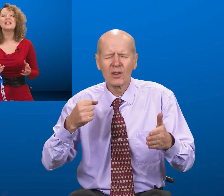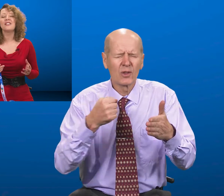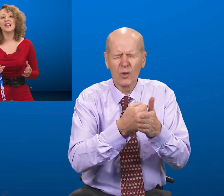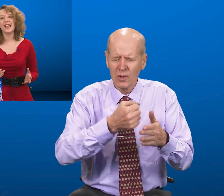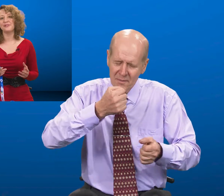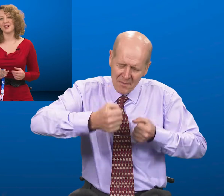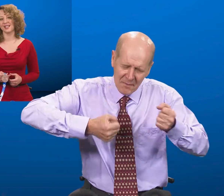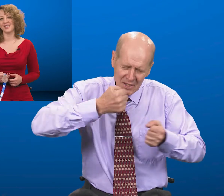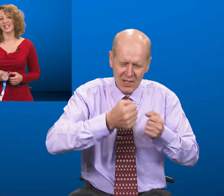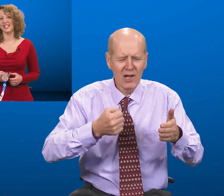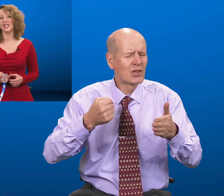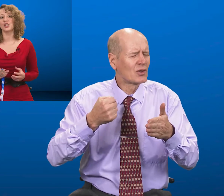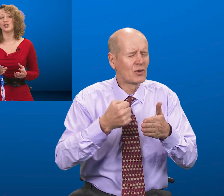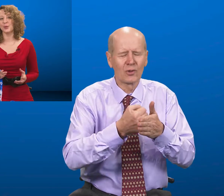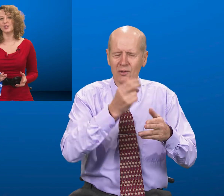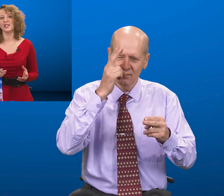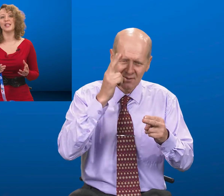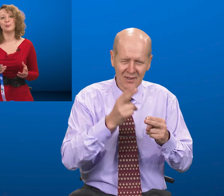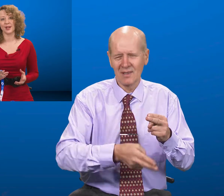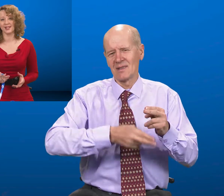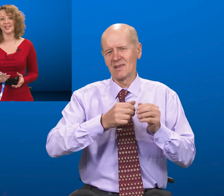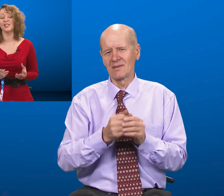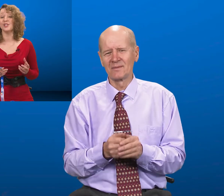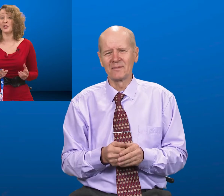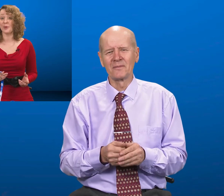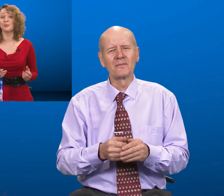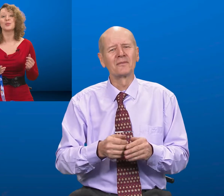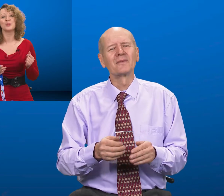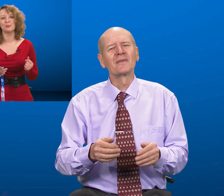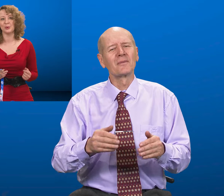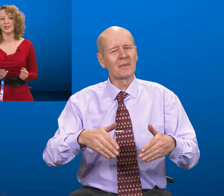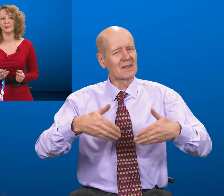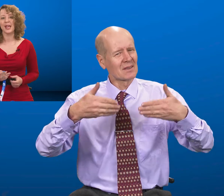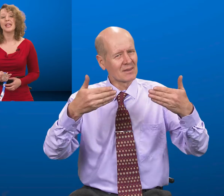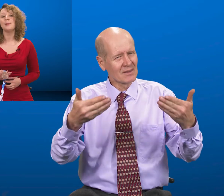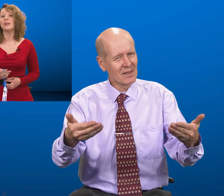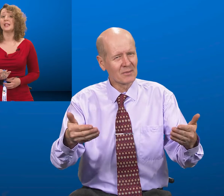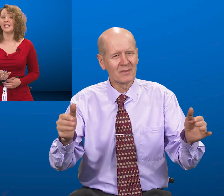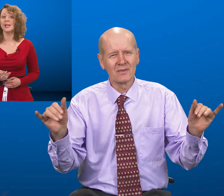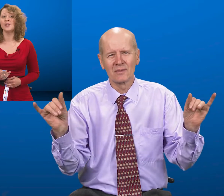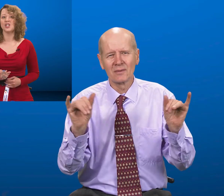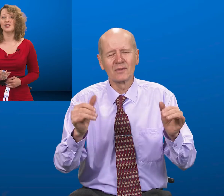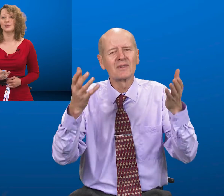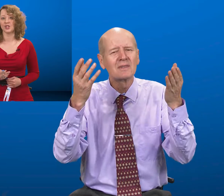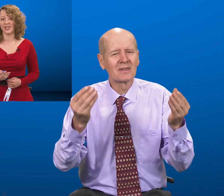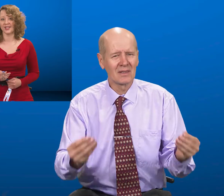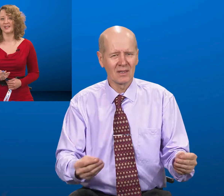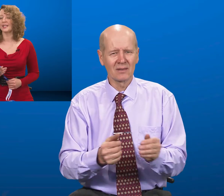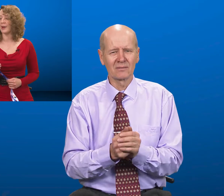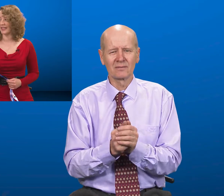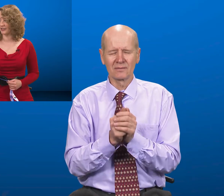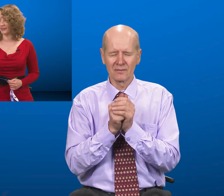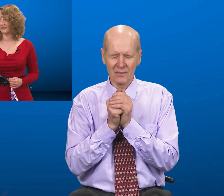Мы поздравляем вас, дорогие наши сестры и братья, с днем субботним и предлагаем начать